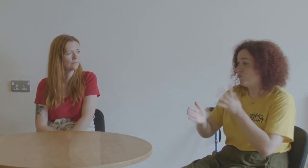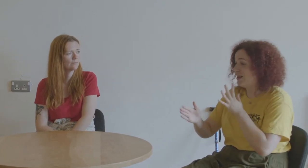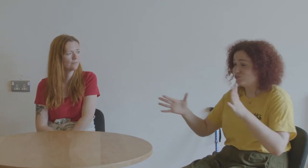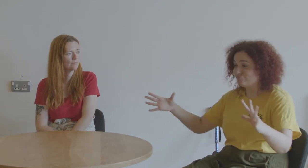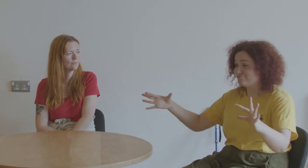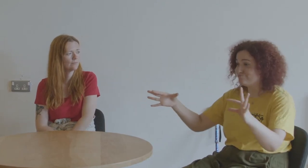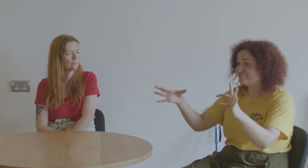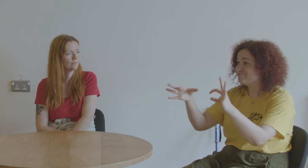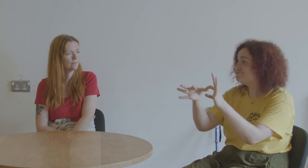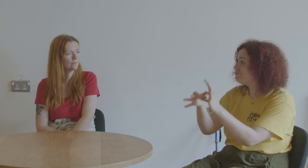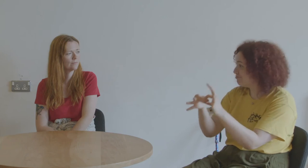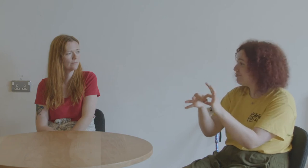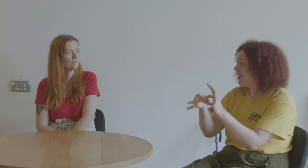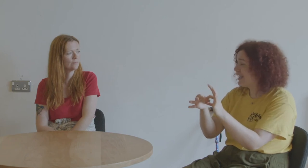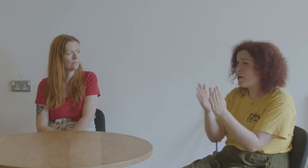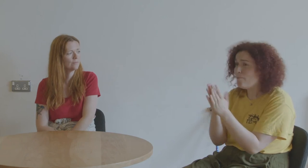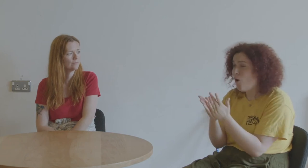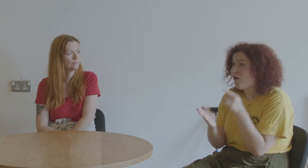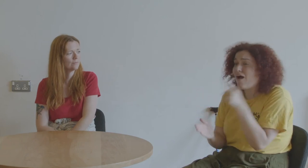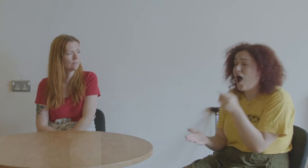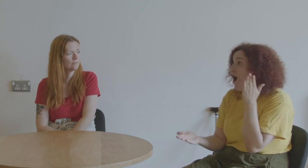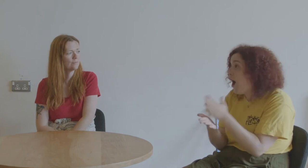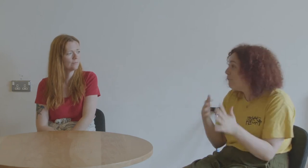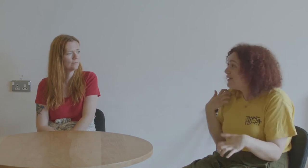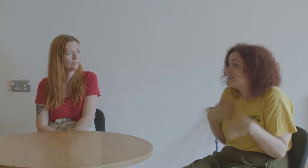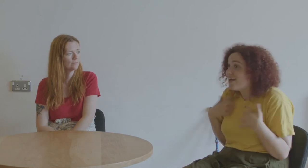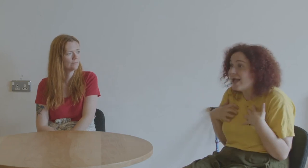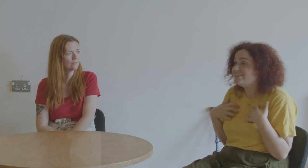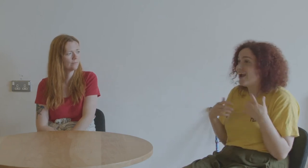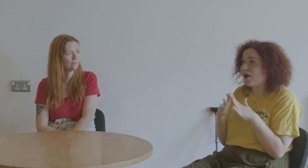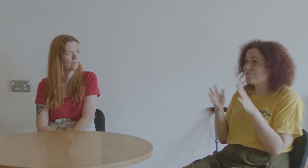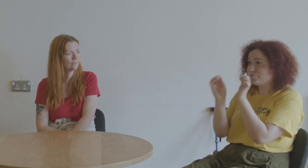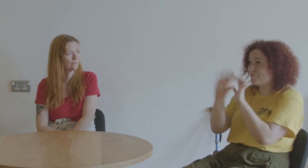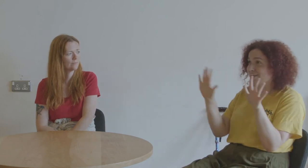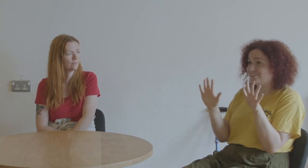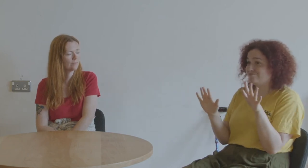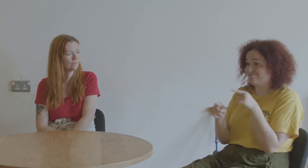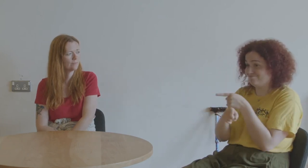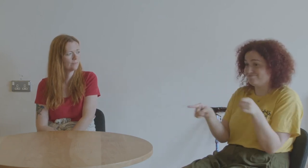ry'n gallu dangos y ddau yn dod ar eu gilydd, iaith arwyddio a gymraeg,